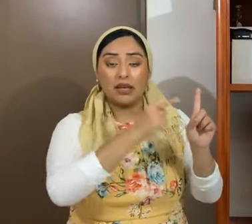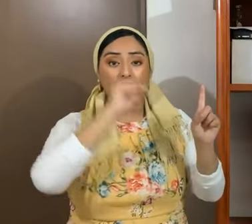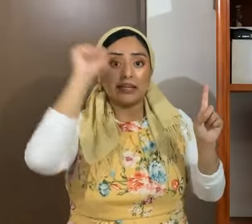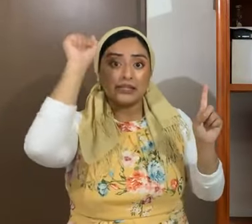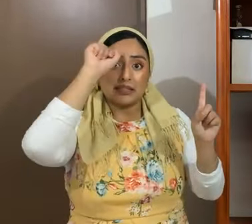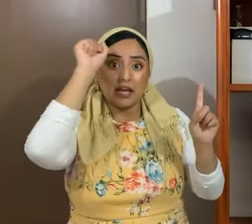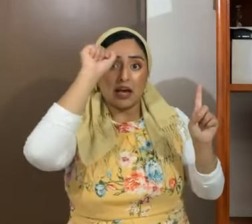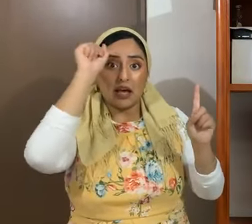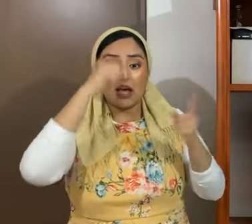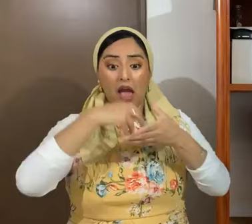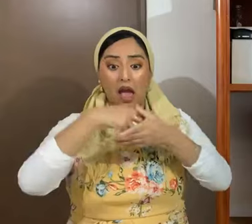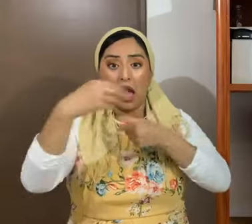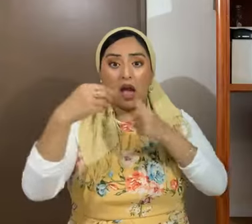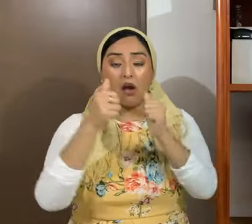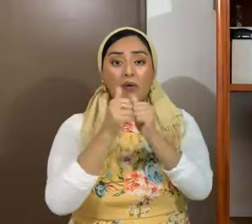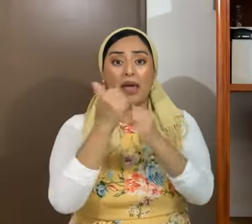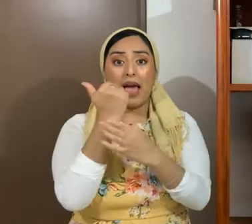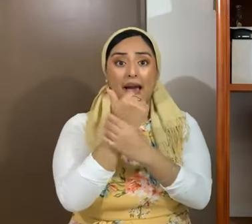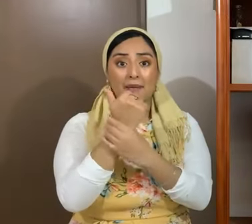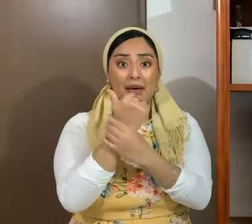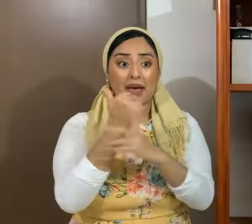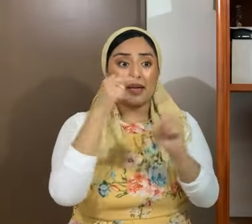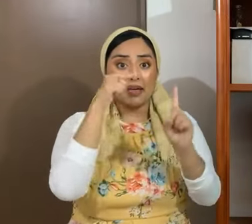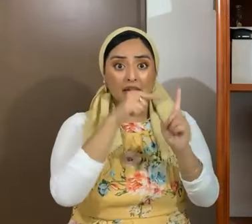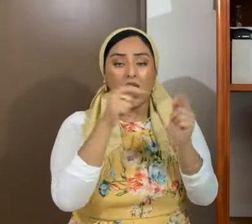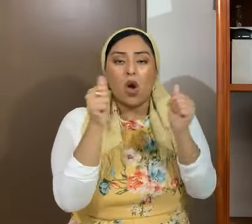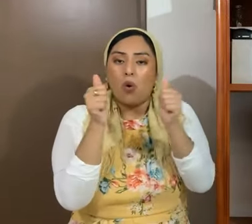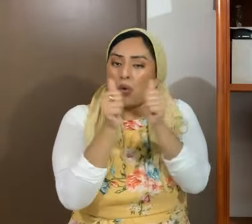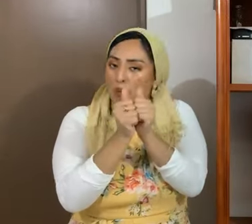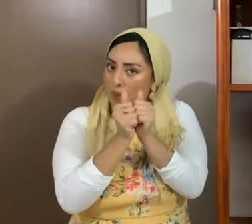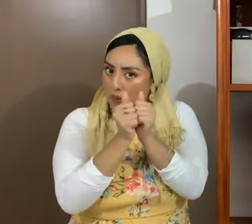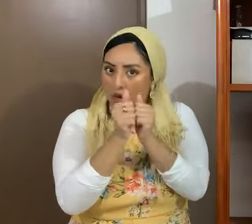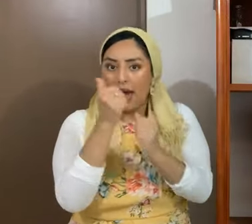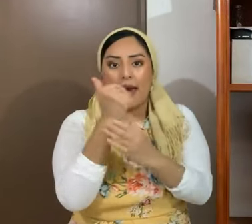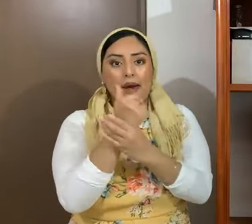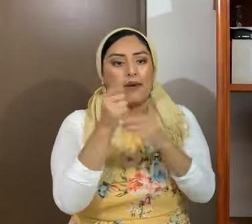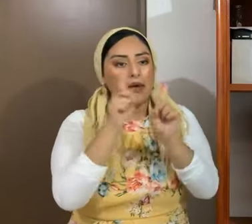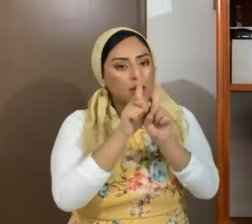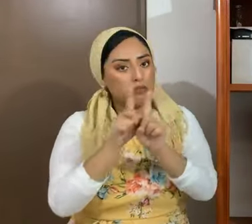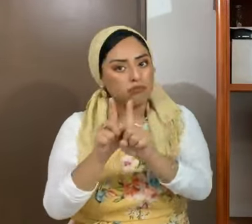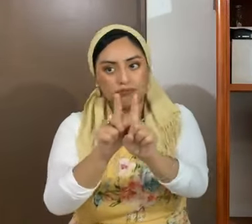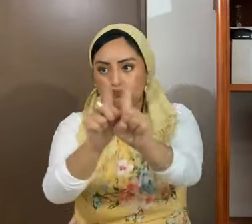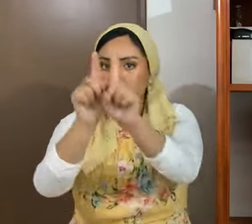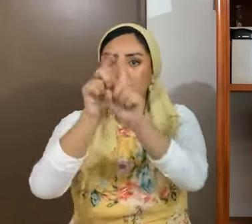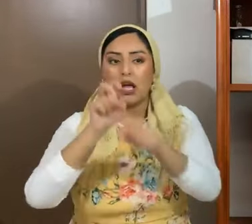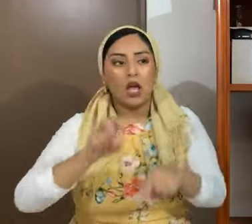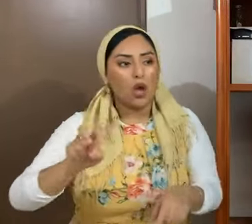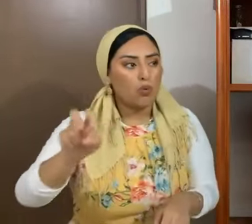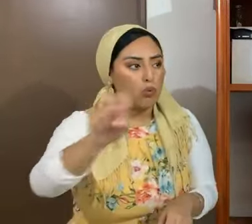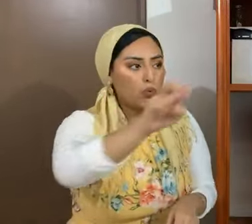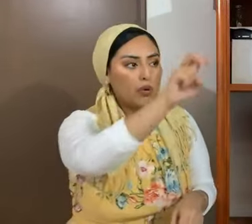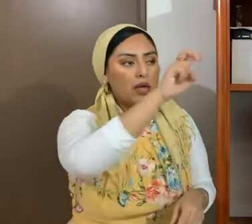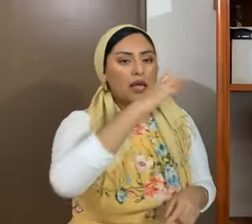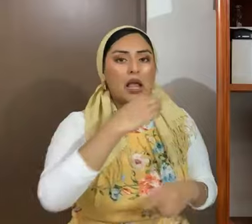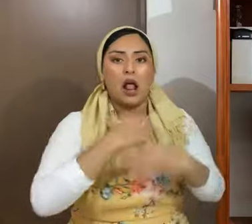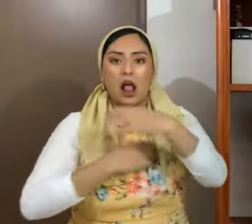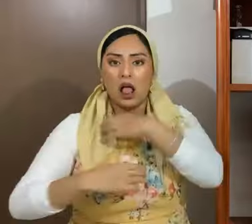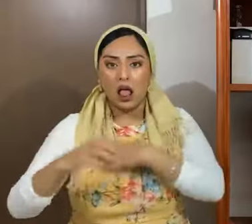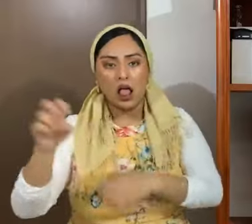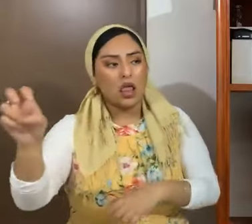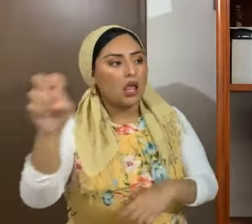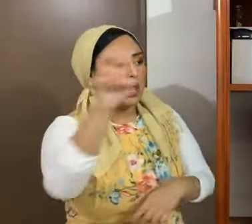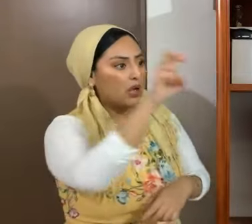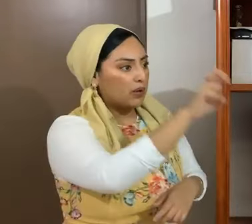Sara salió con Abraham, estuvo con él todo el viaje, llegaron, pasaron la hambruna, fueron